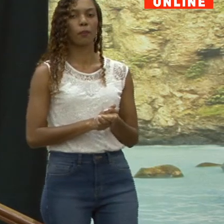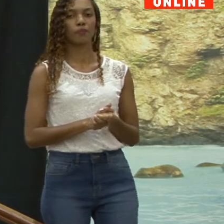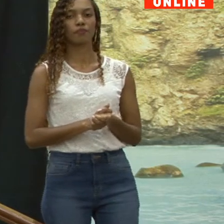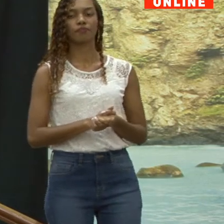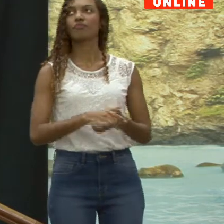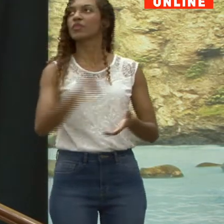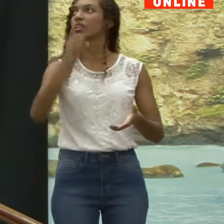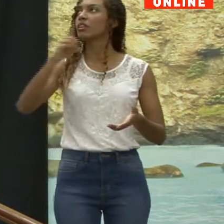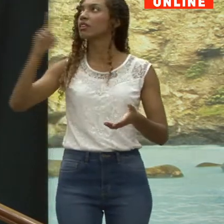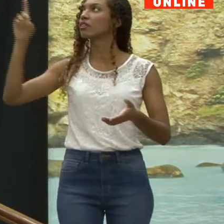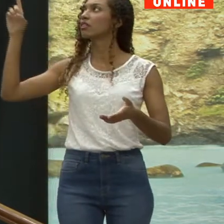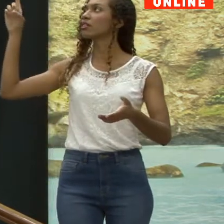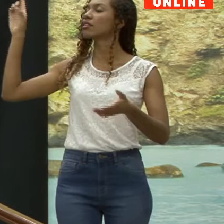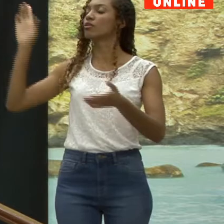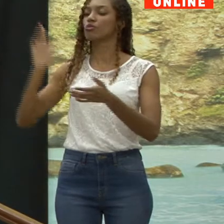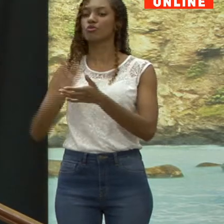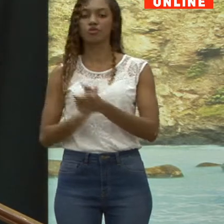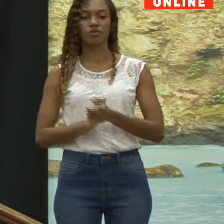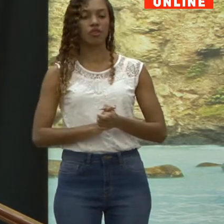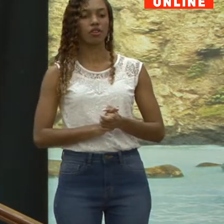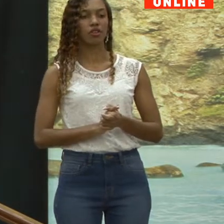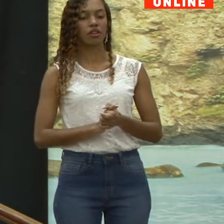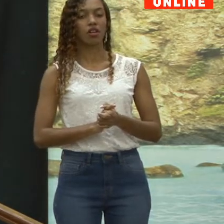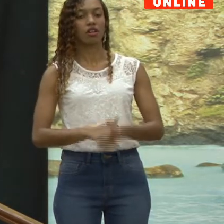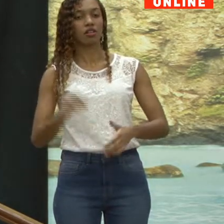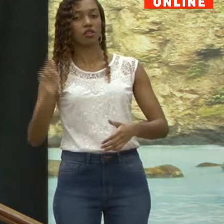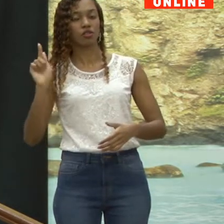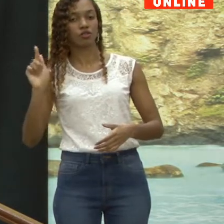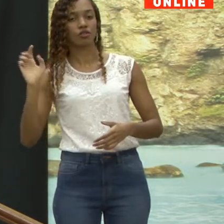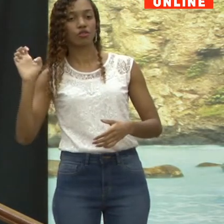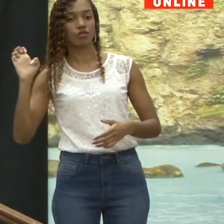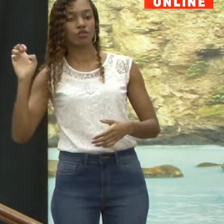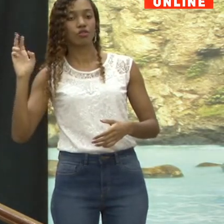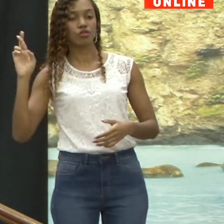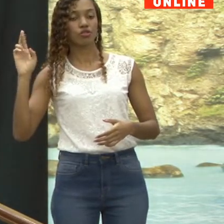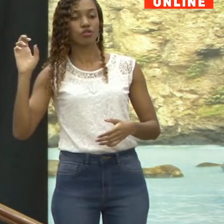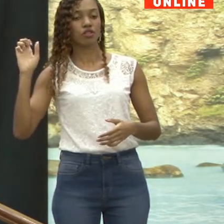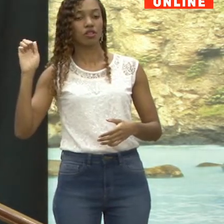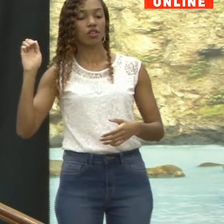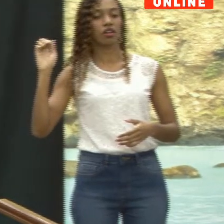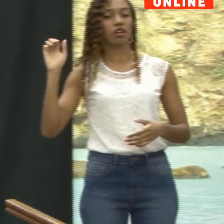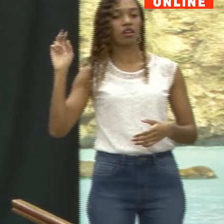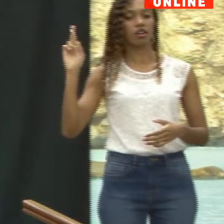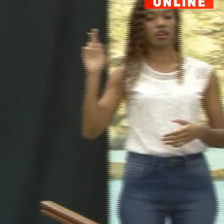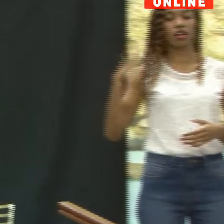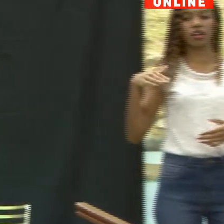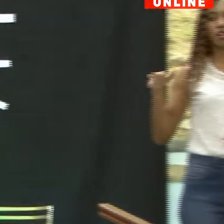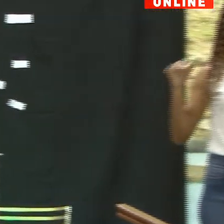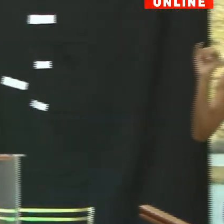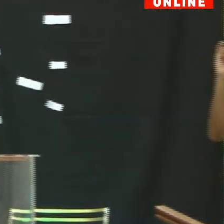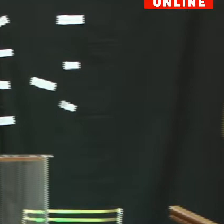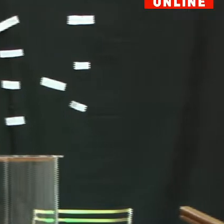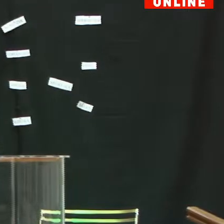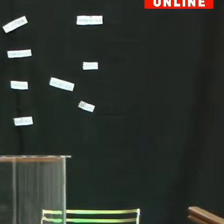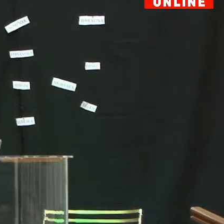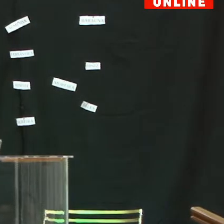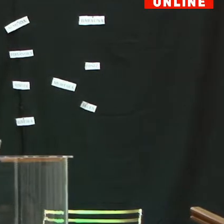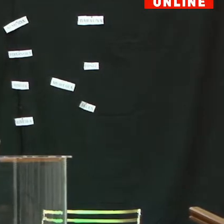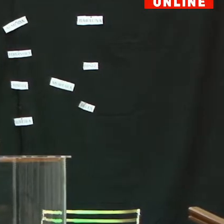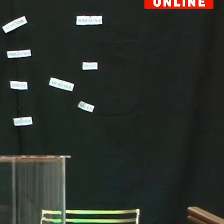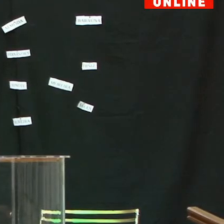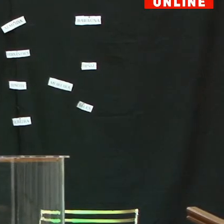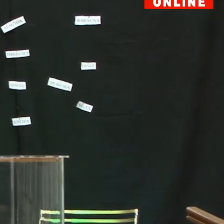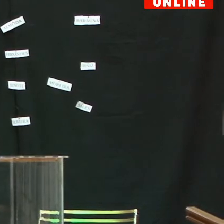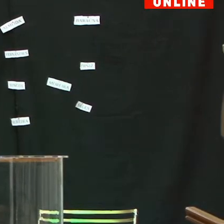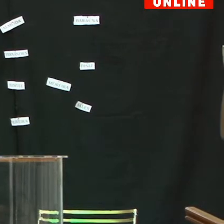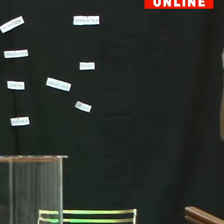maior dependência na vida de Elias. Como pode isso? O profeta era um homem pronto,